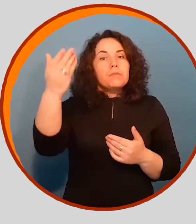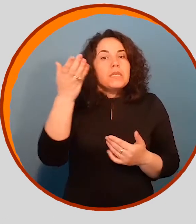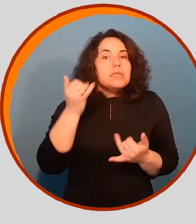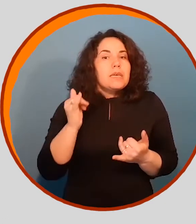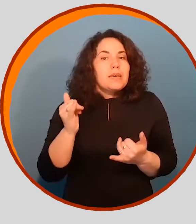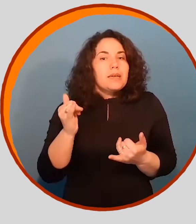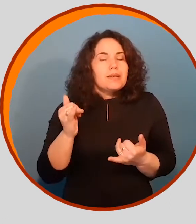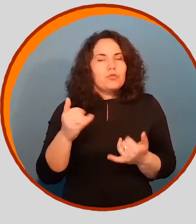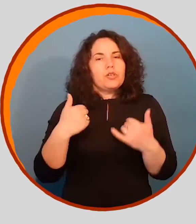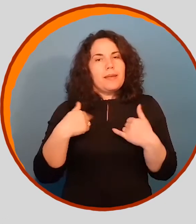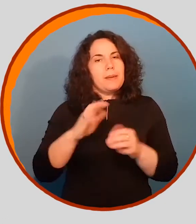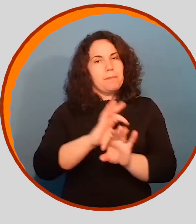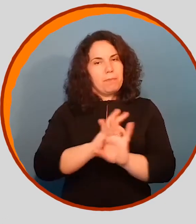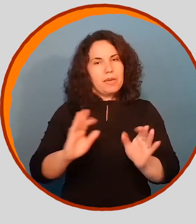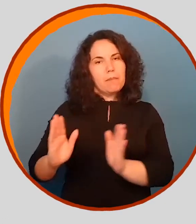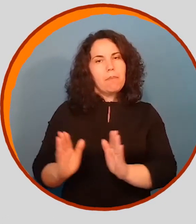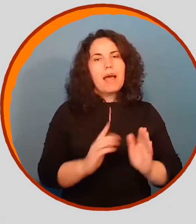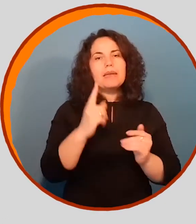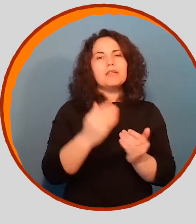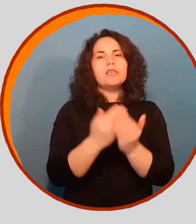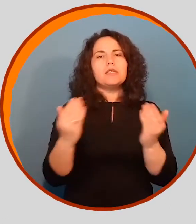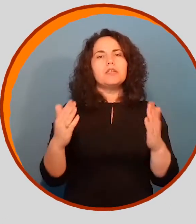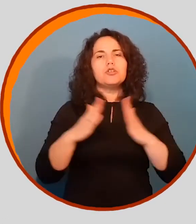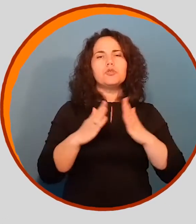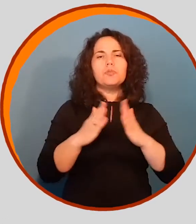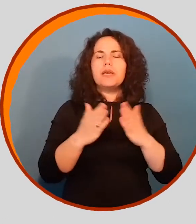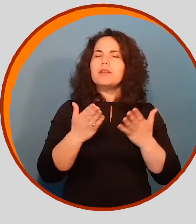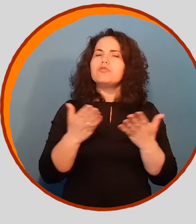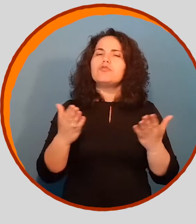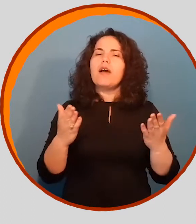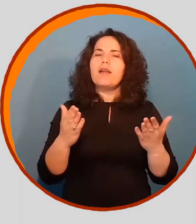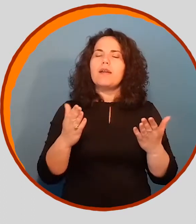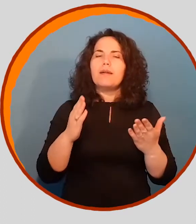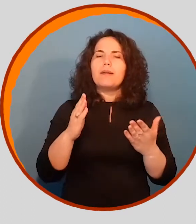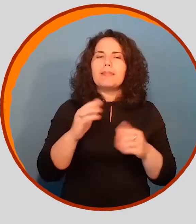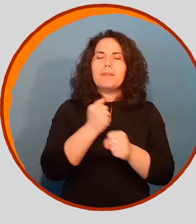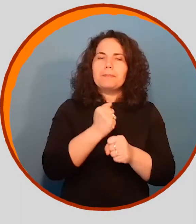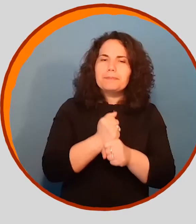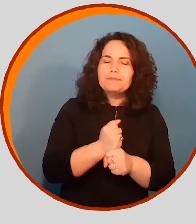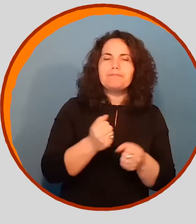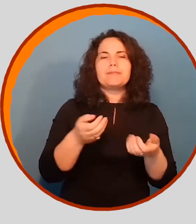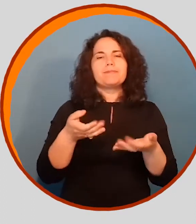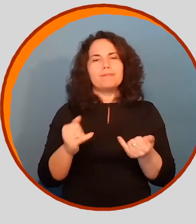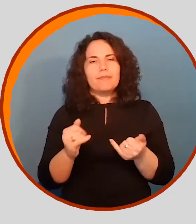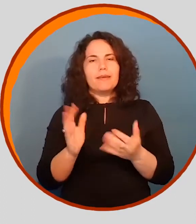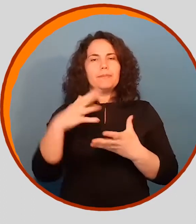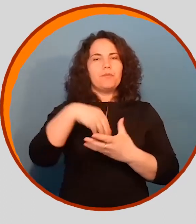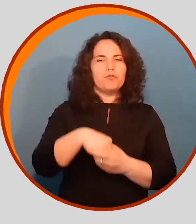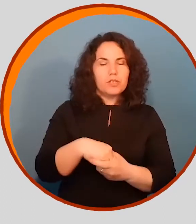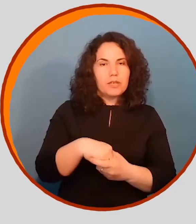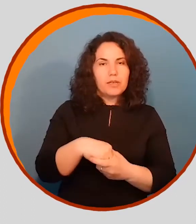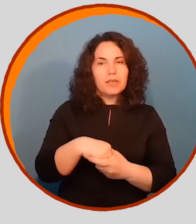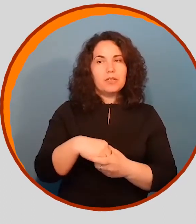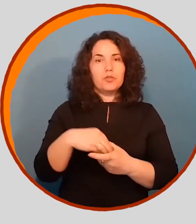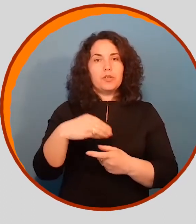paparashikueshmja. Prandaj dhe rutina na ndihmon që të ulim nivelin e ankthit. Nëse fëmijët përballen me paparashikueshme, ndëgjojnë prindrit